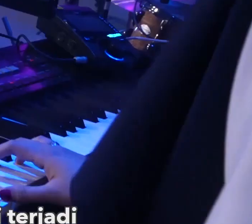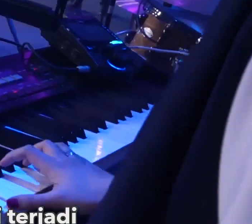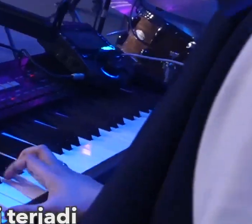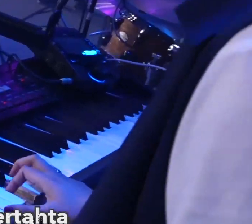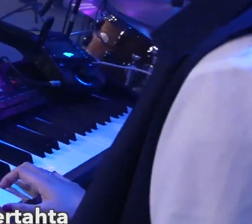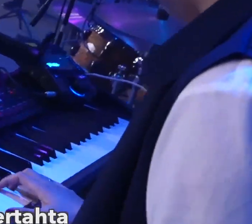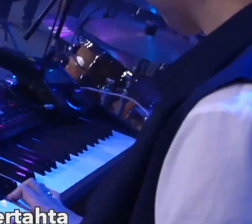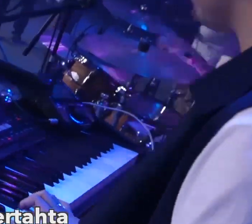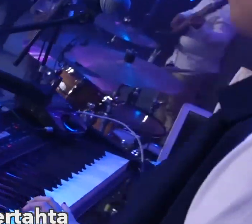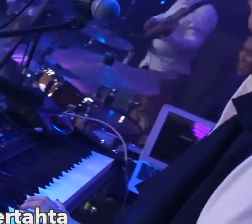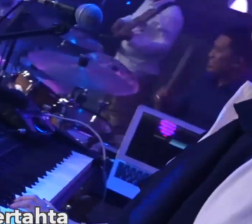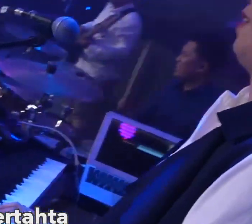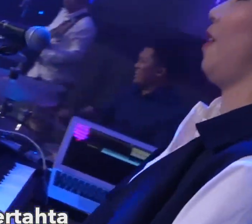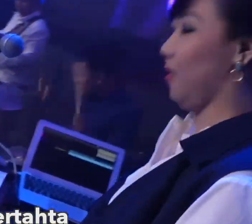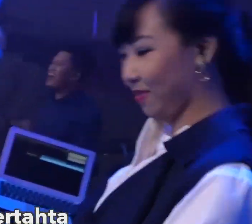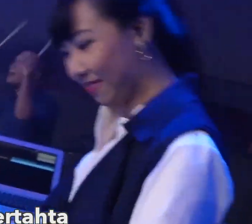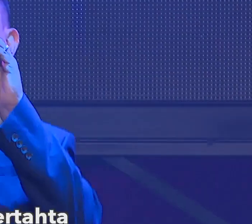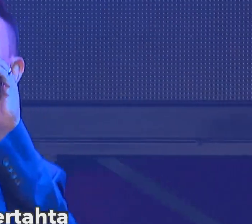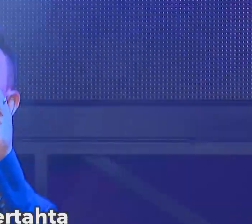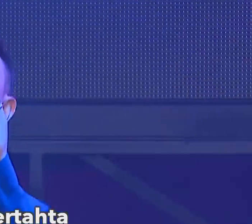Serukan bersama.